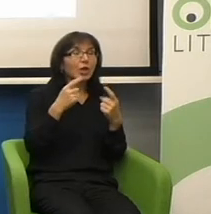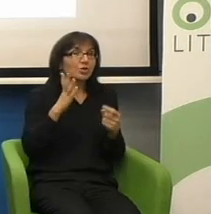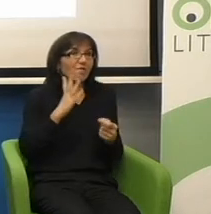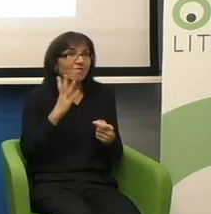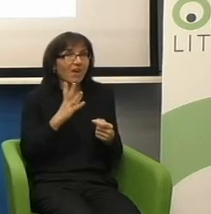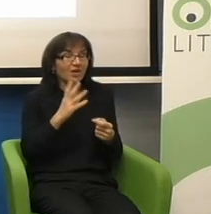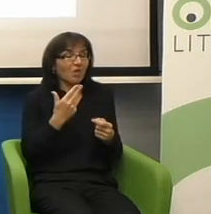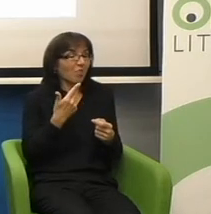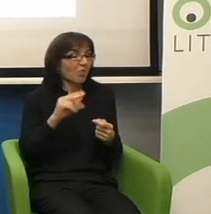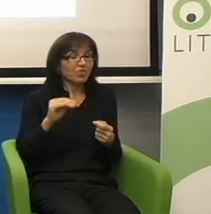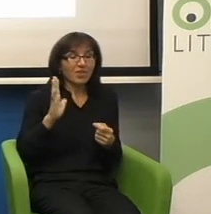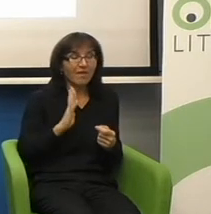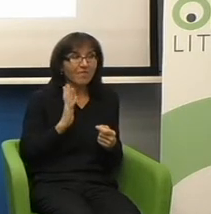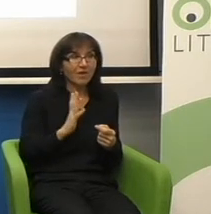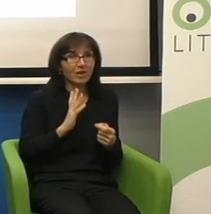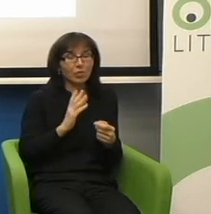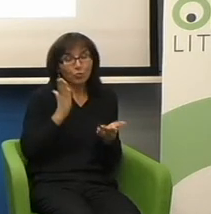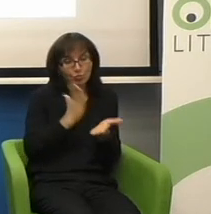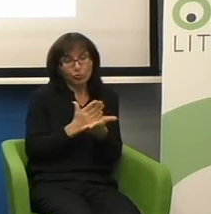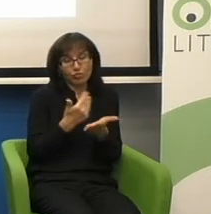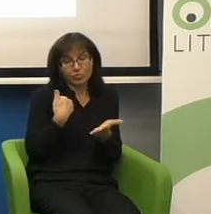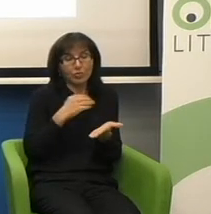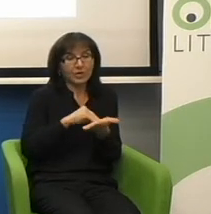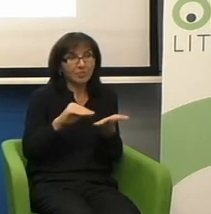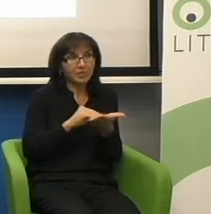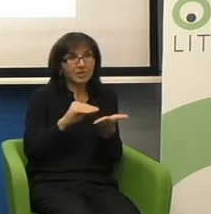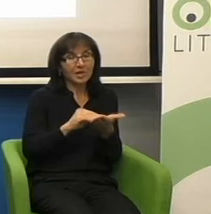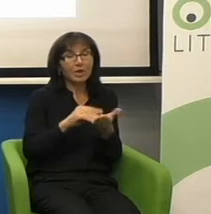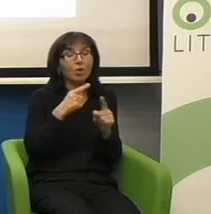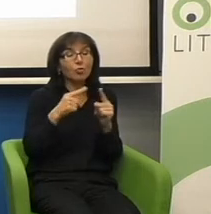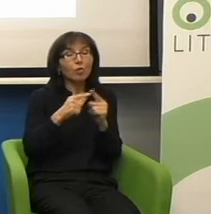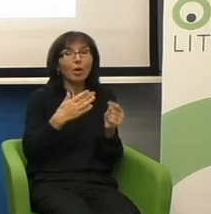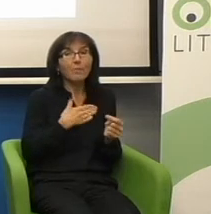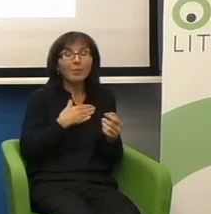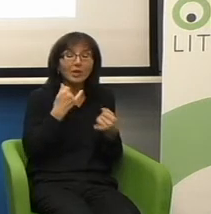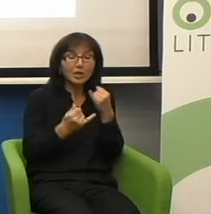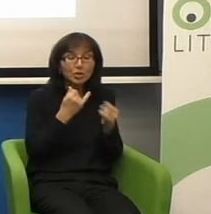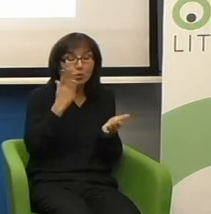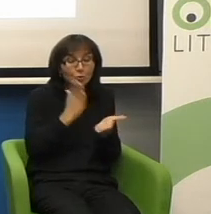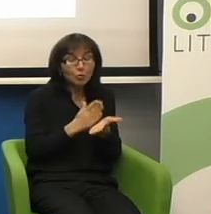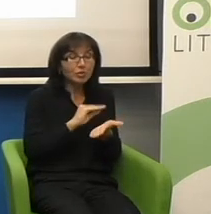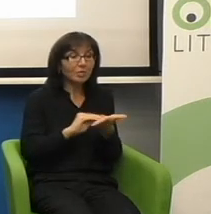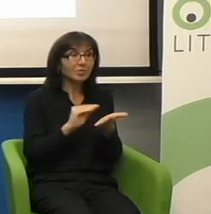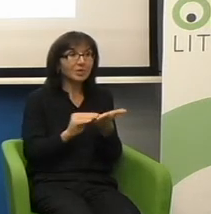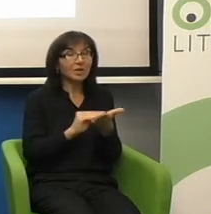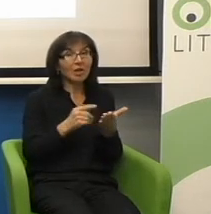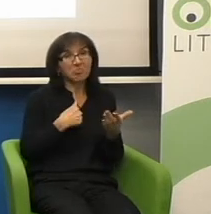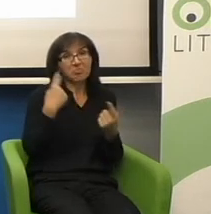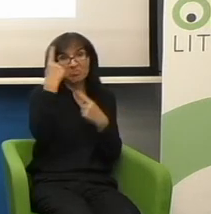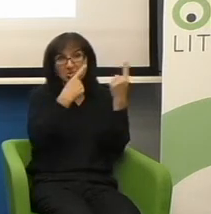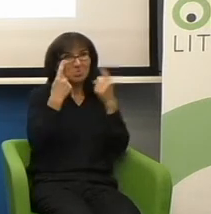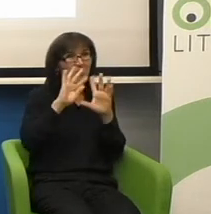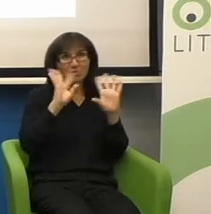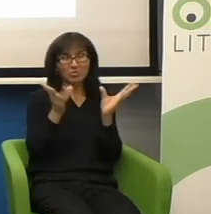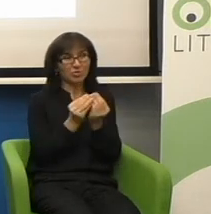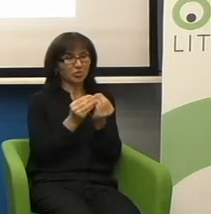czy nie warto, bo przecież już zostało coś napisane, a trochę tak mamy, że jak już coś zostało napisane, to wydaje nam się, że